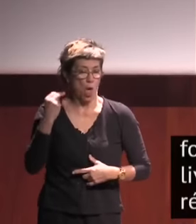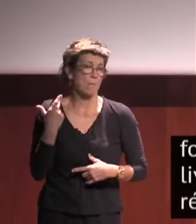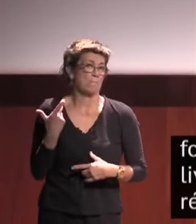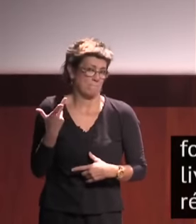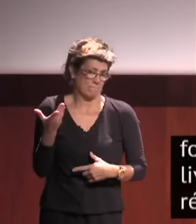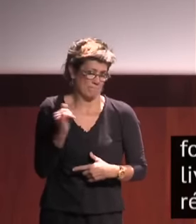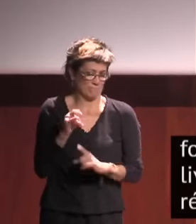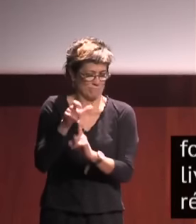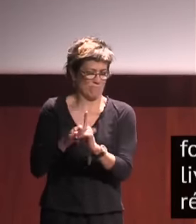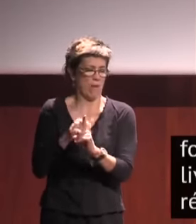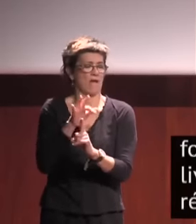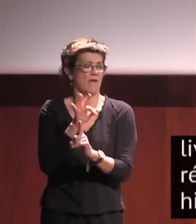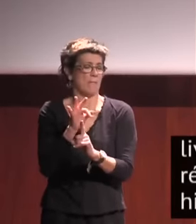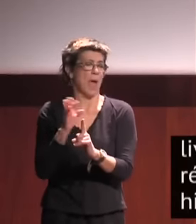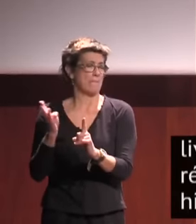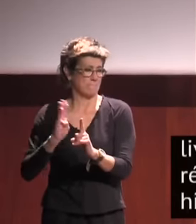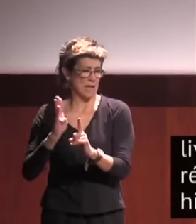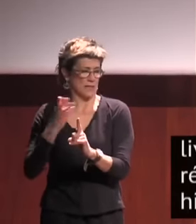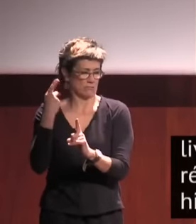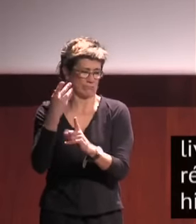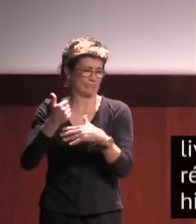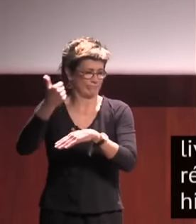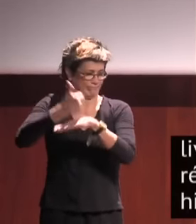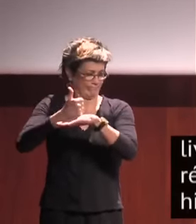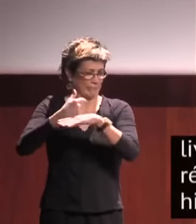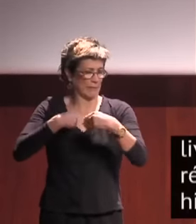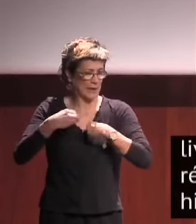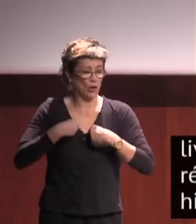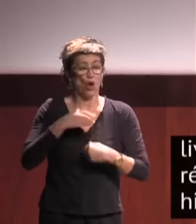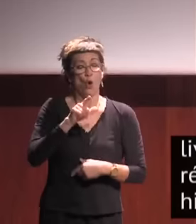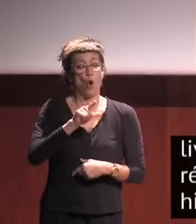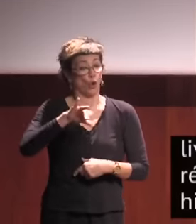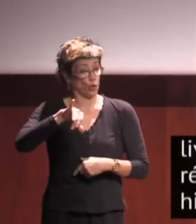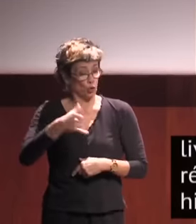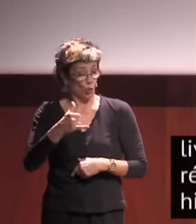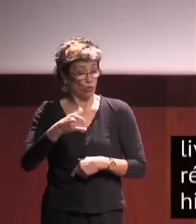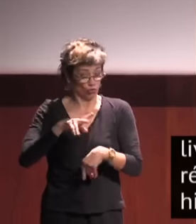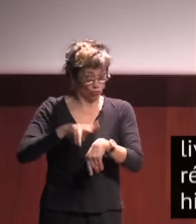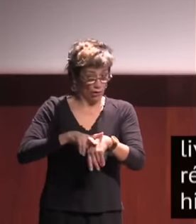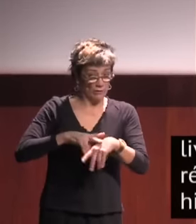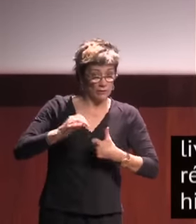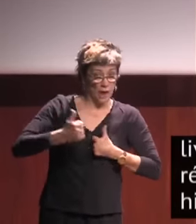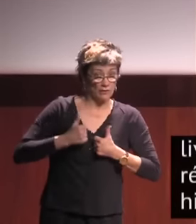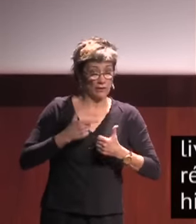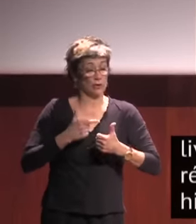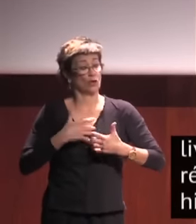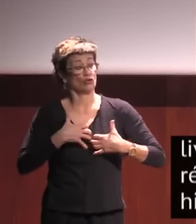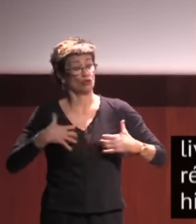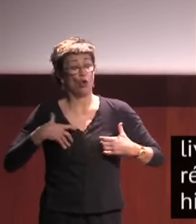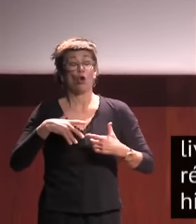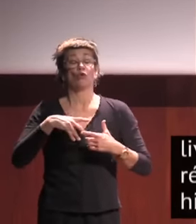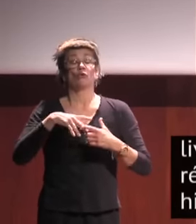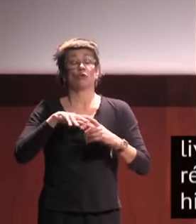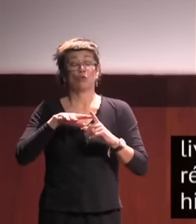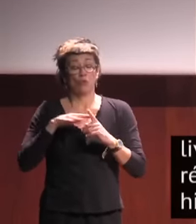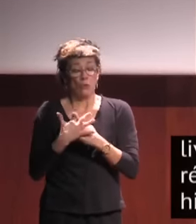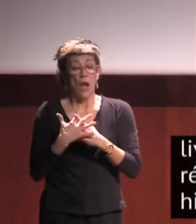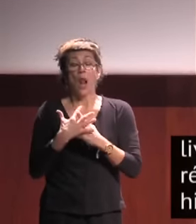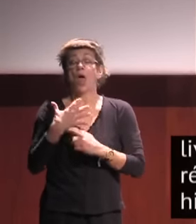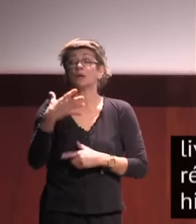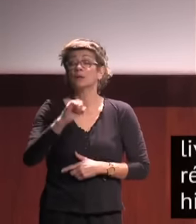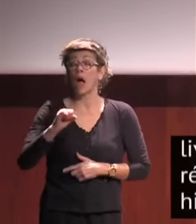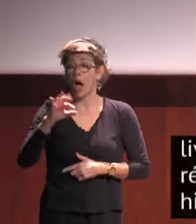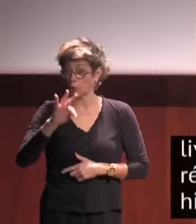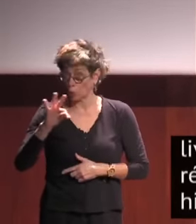particulièrement Fabien Plazanet, son directeur, Laurence Jung, chef du service sciences sociales, et Sarah Tournery, son adjointe, de